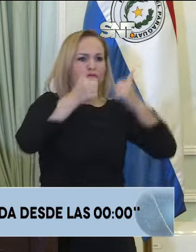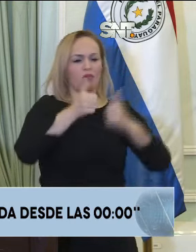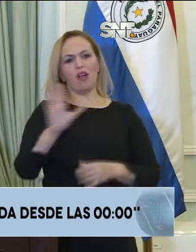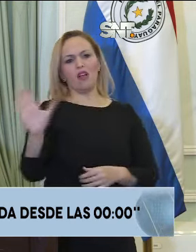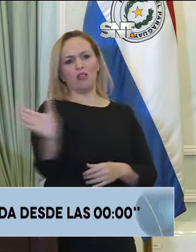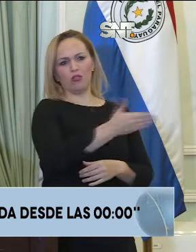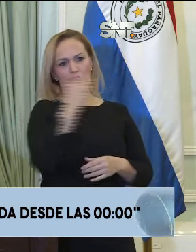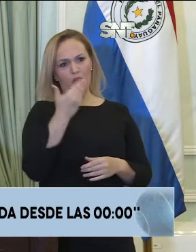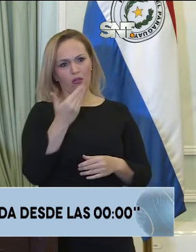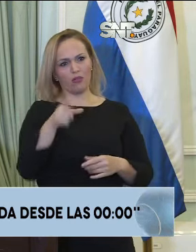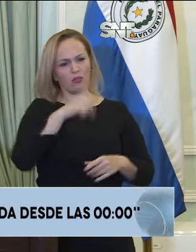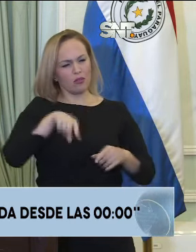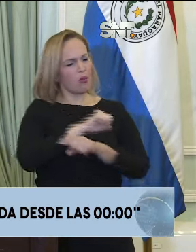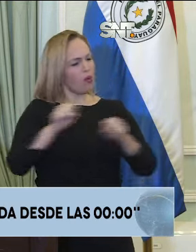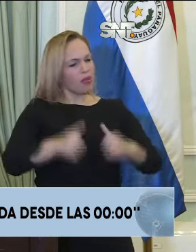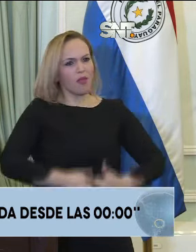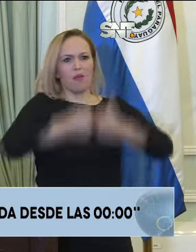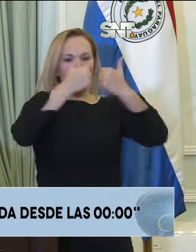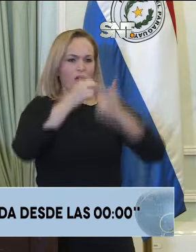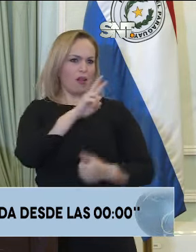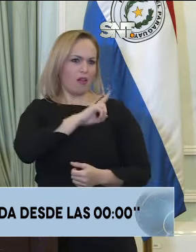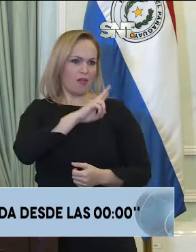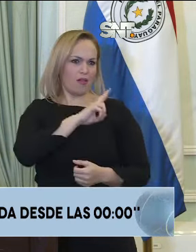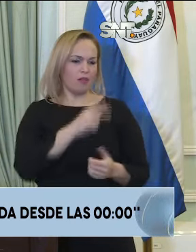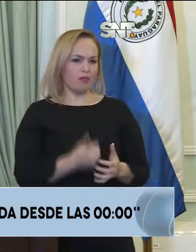todos en el templo de la vida.